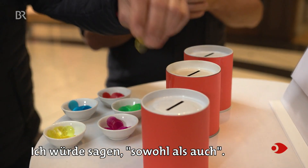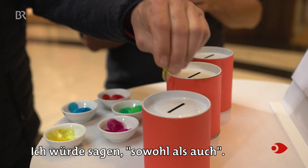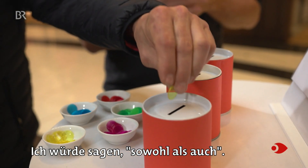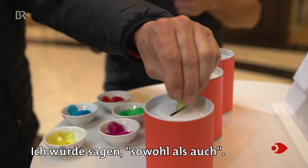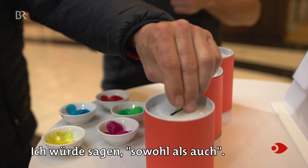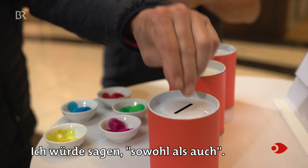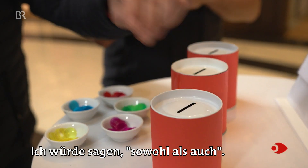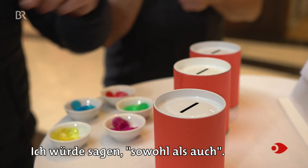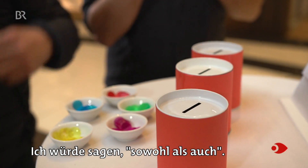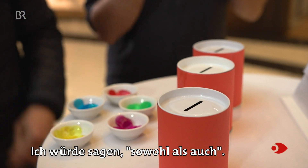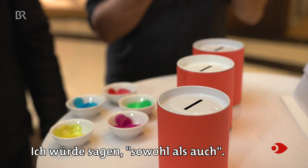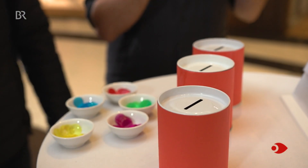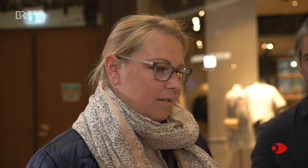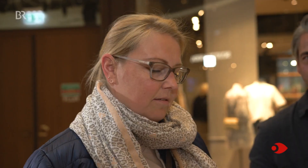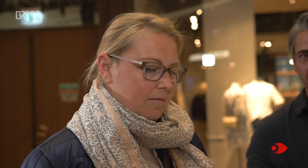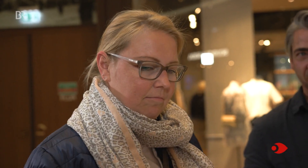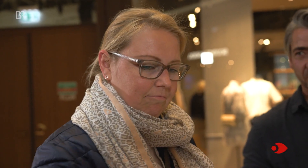Sagen sowohl als auch.